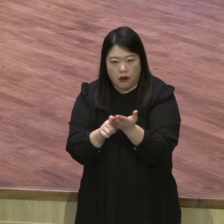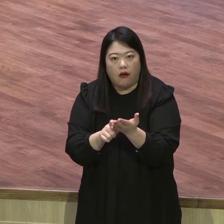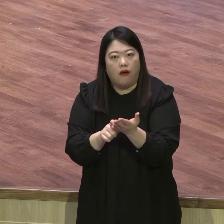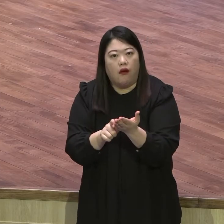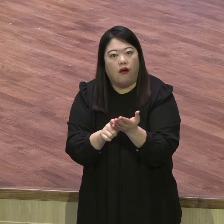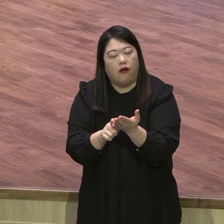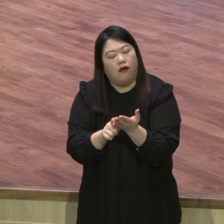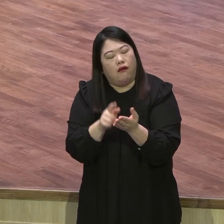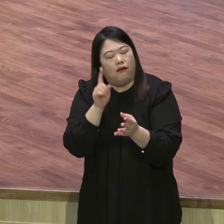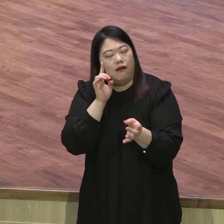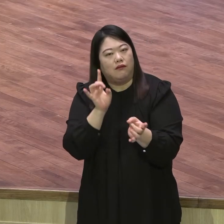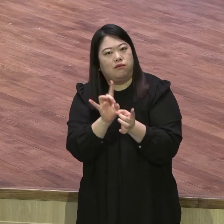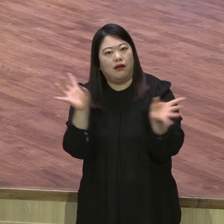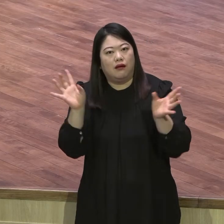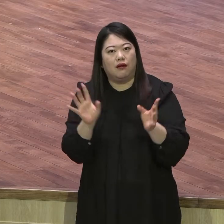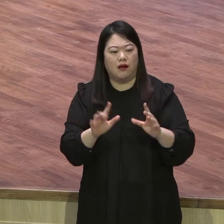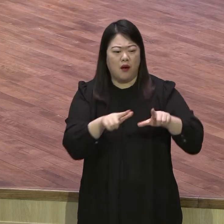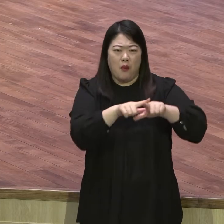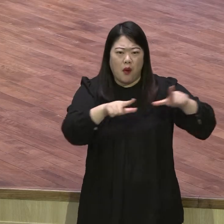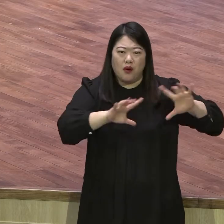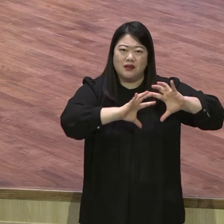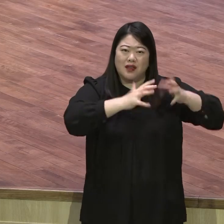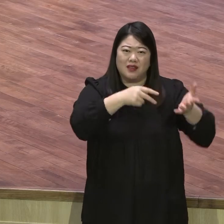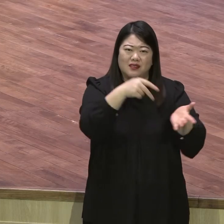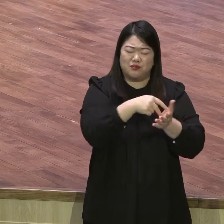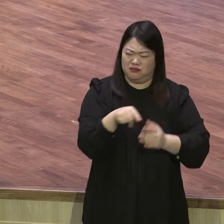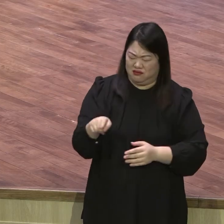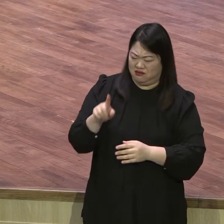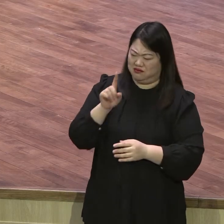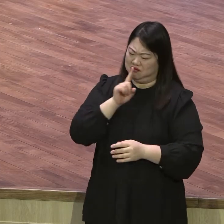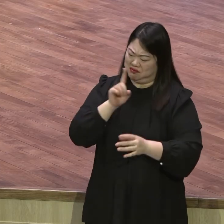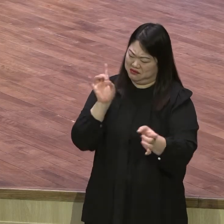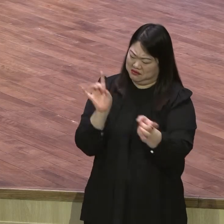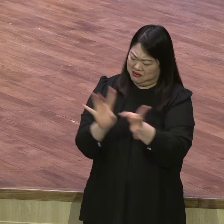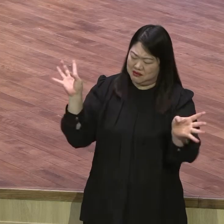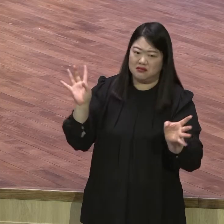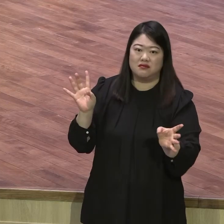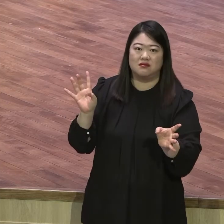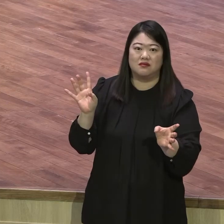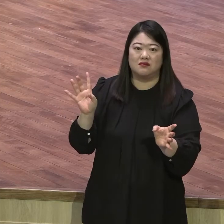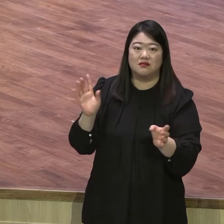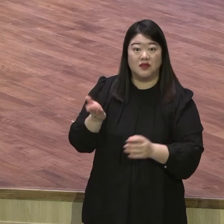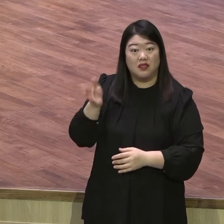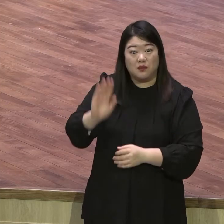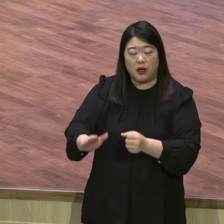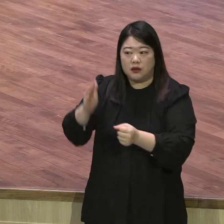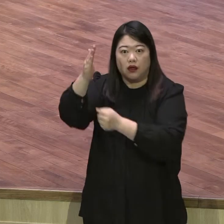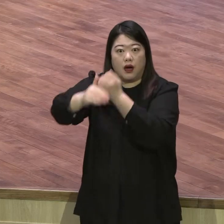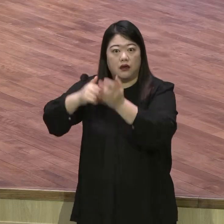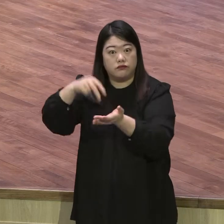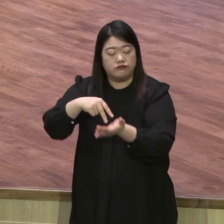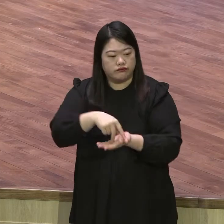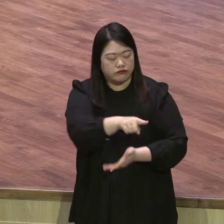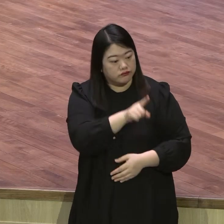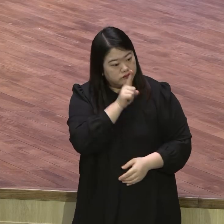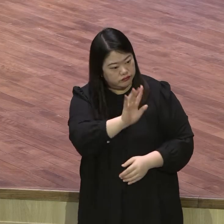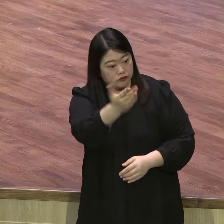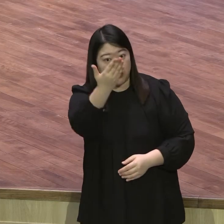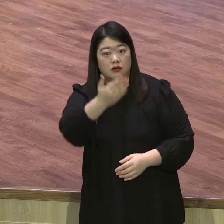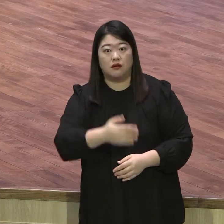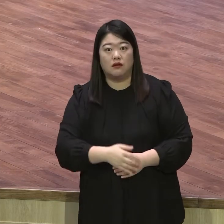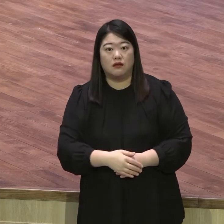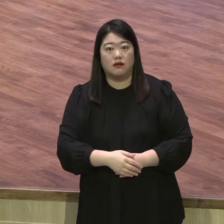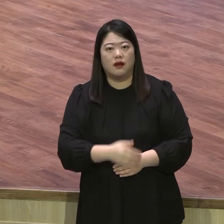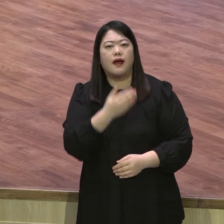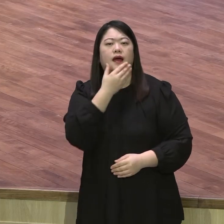세상의 이론과 상식으로는 이해할 수 없는 영적 비밀이 담겨 있는 예수님의